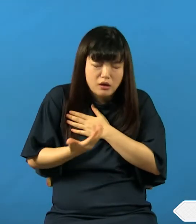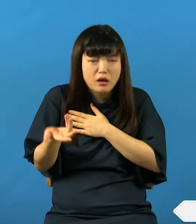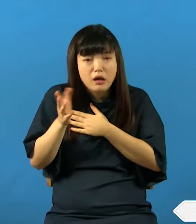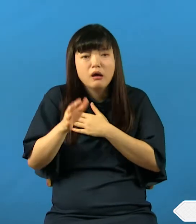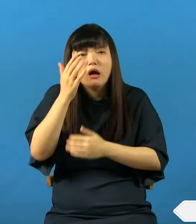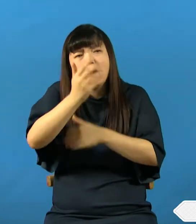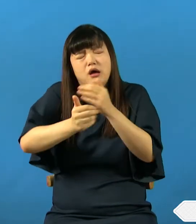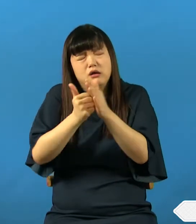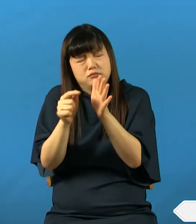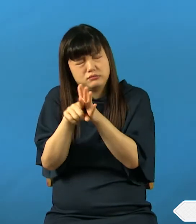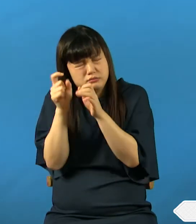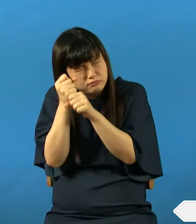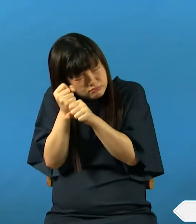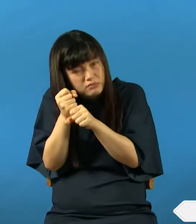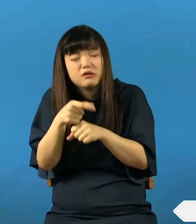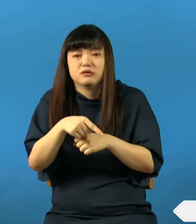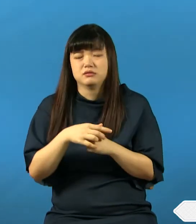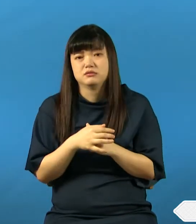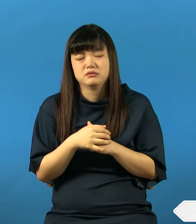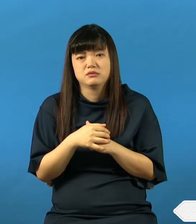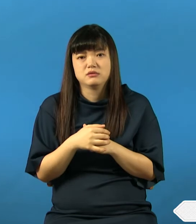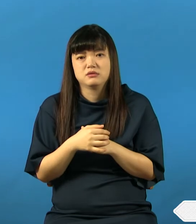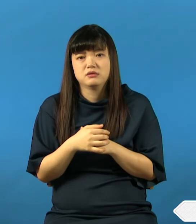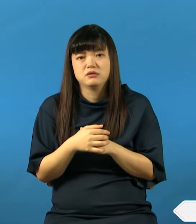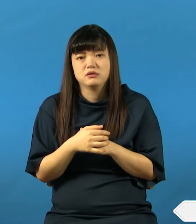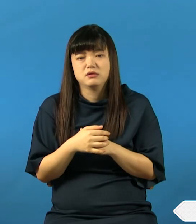자기는 매달리지 않으면 죽습니다.